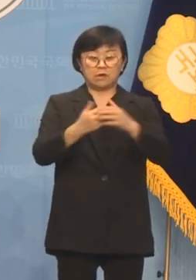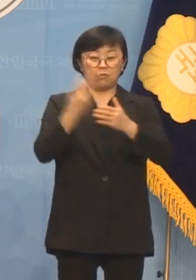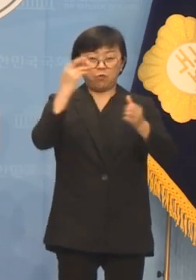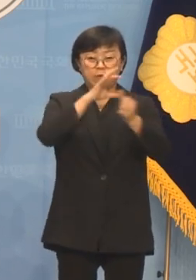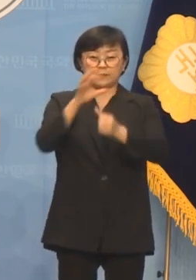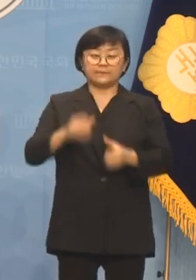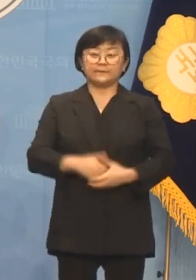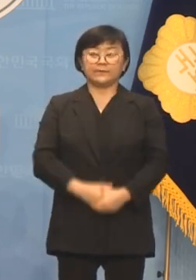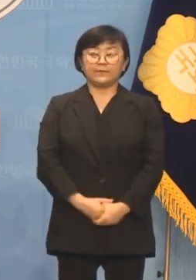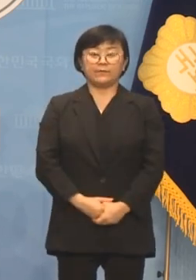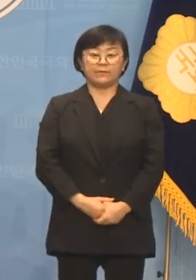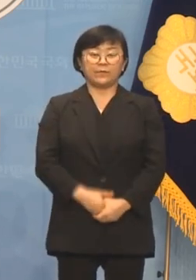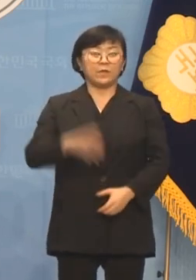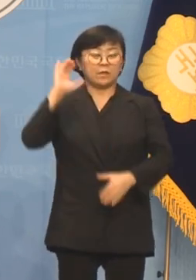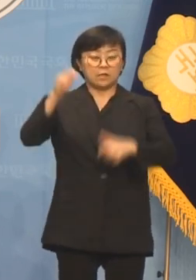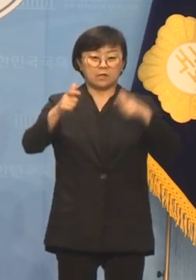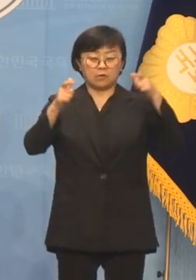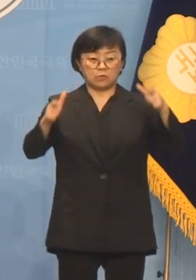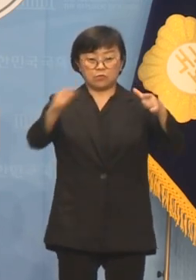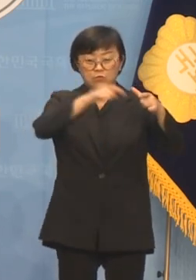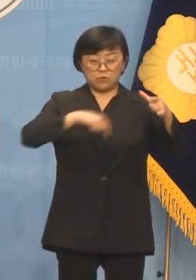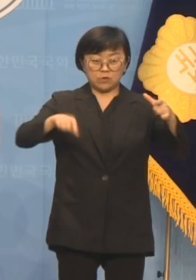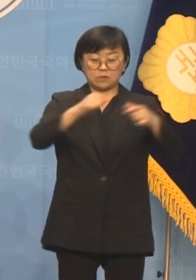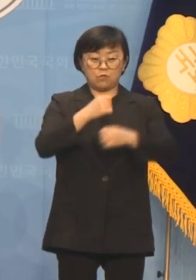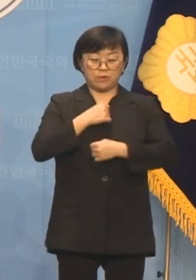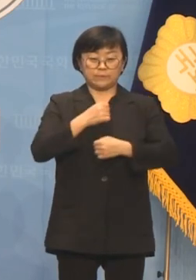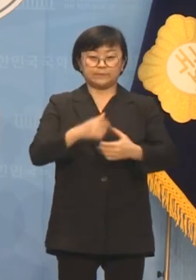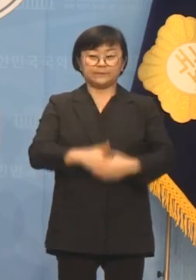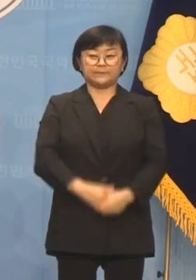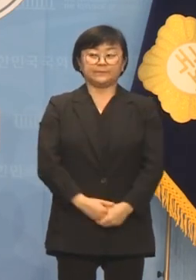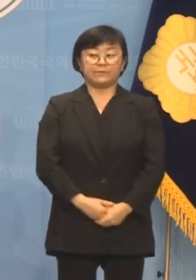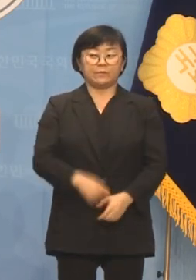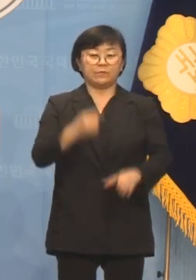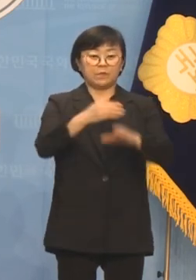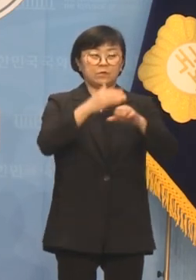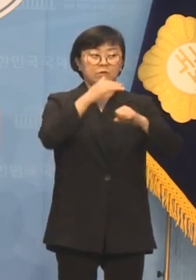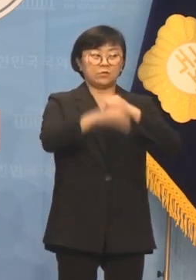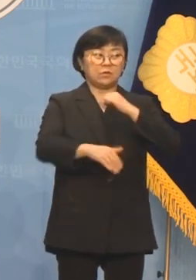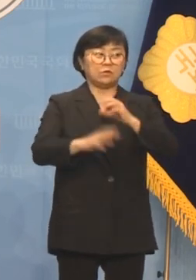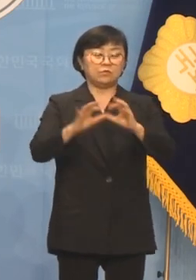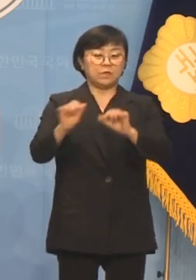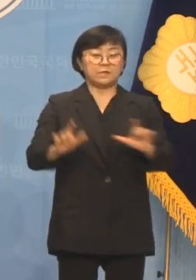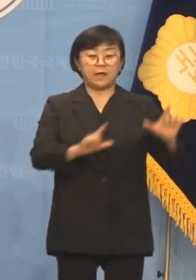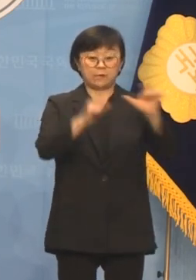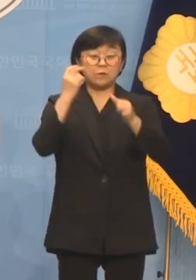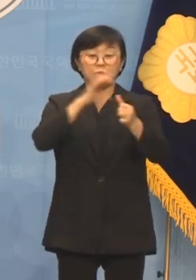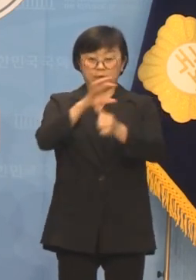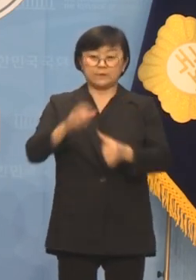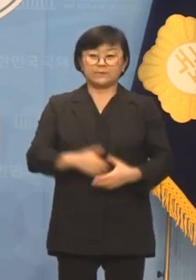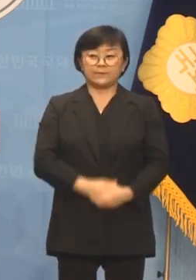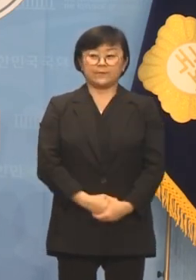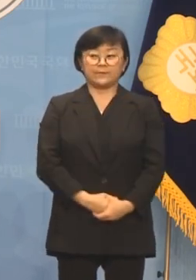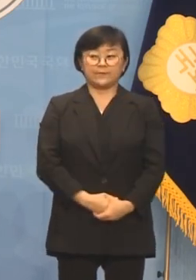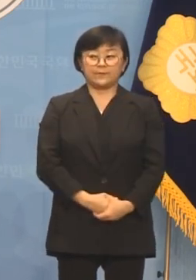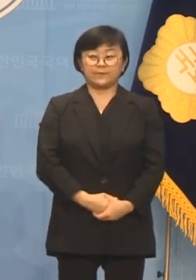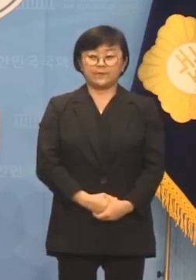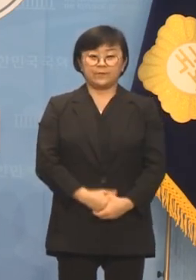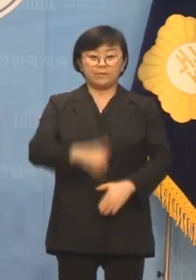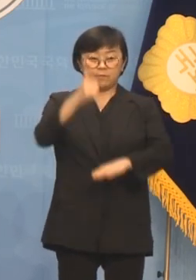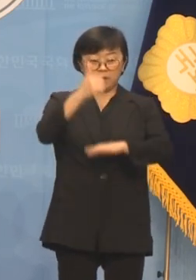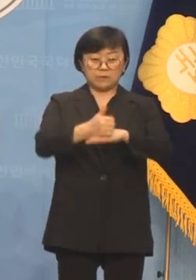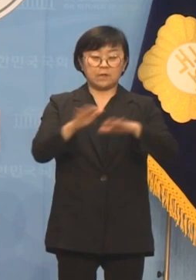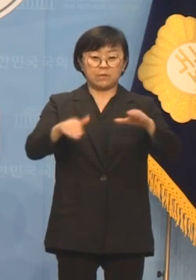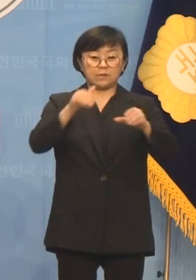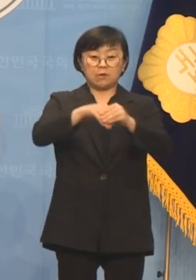지키겠습니다. 영등포구를 지켜내겠습니다. 민주주의와 민생을 지켜내겠습니다. 끝으로